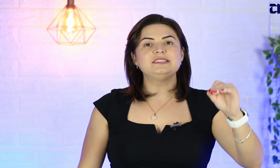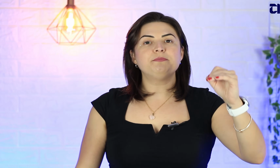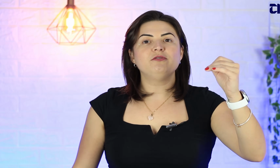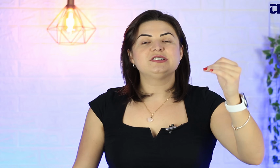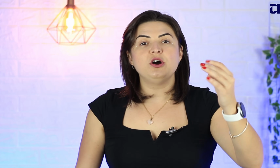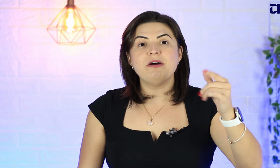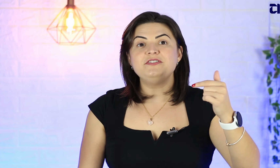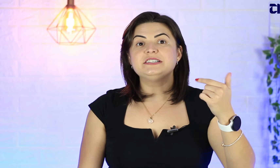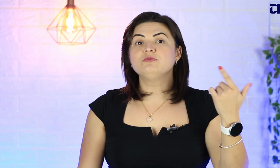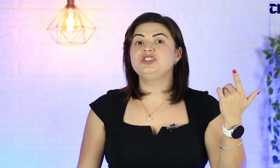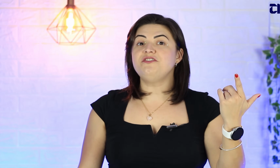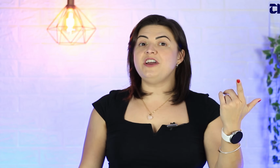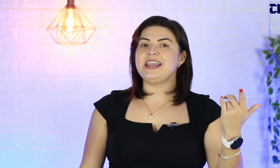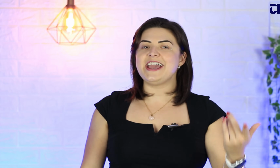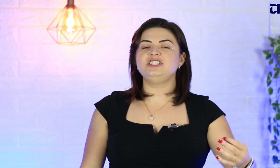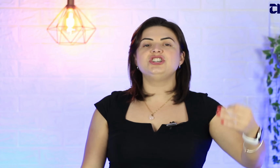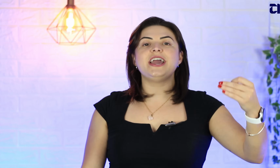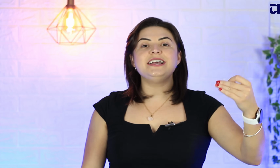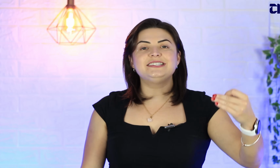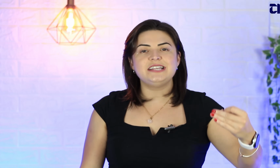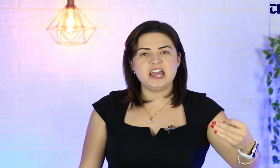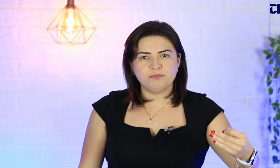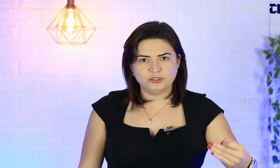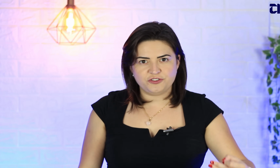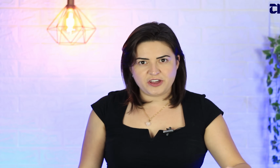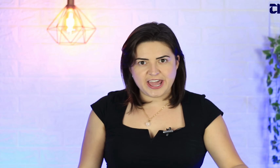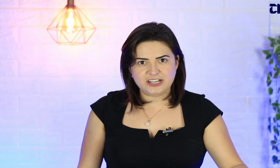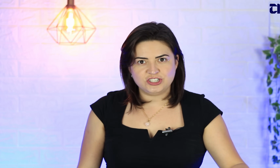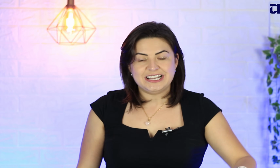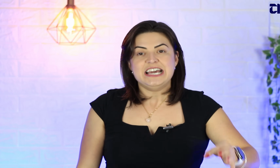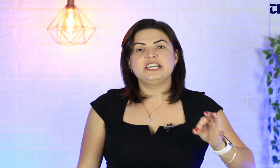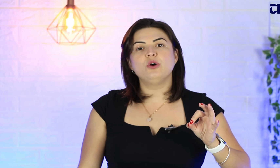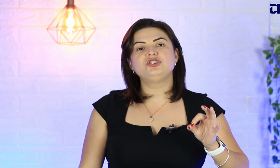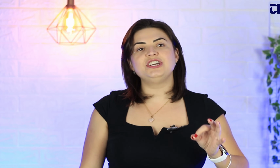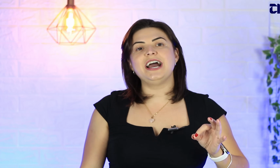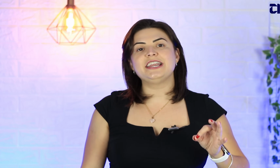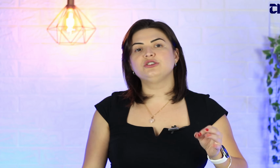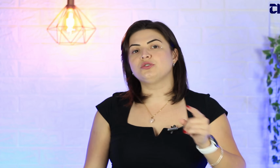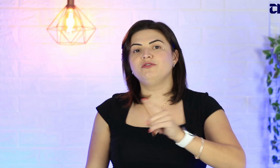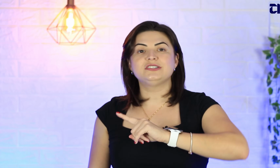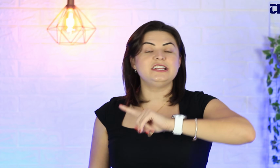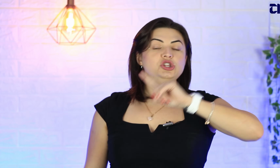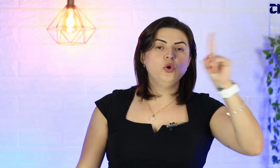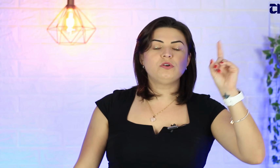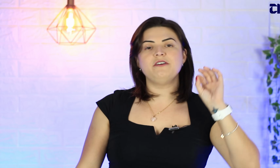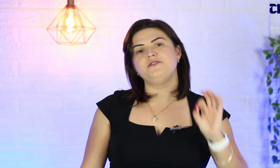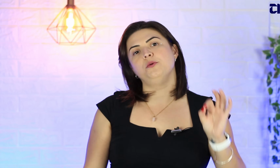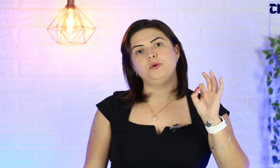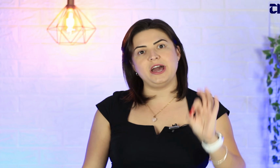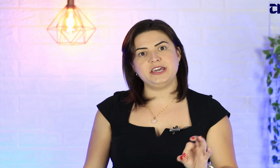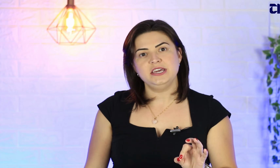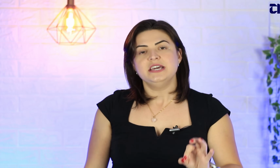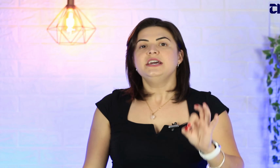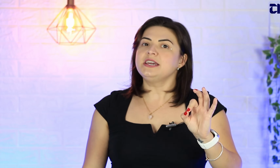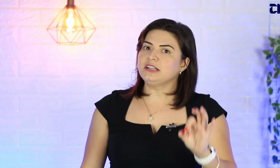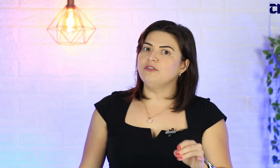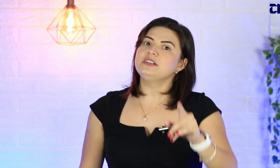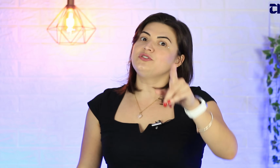trazer para você uma visão diferente, exemplos diferentes que eu te garanto que você nunca viu por aí e que talvez